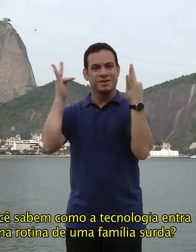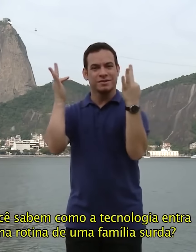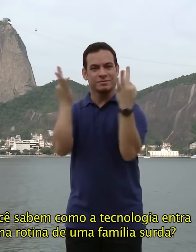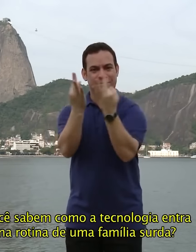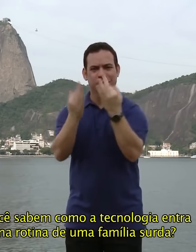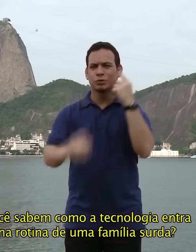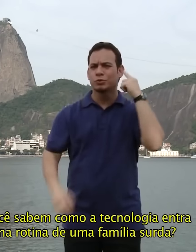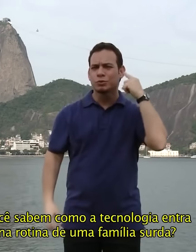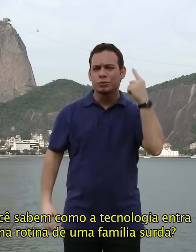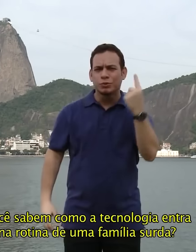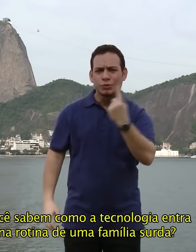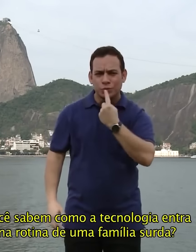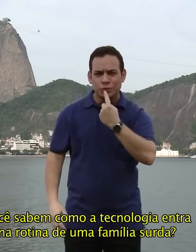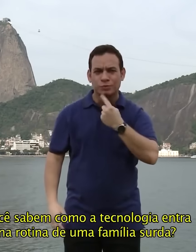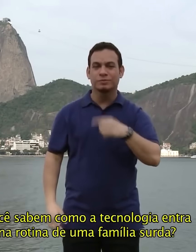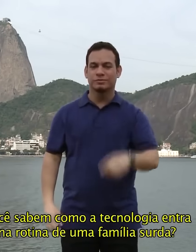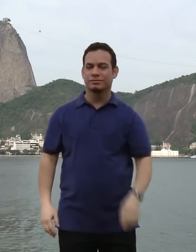uma família surda?